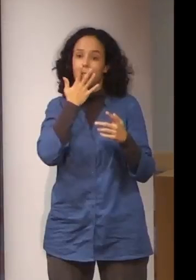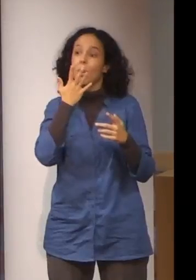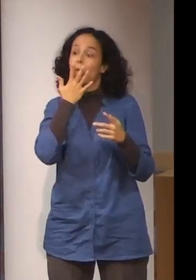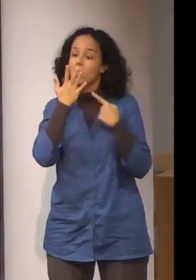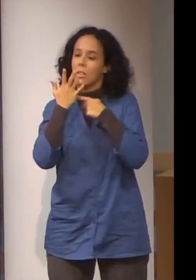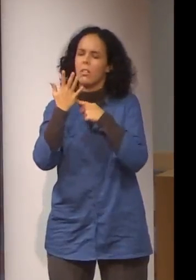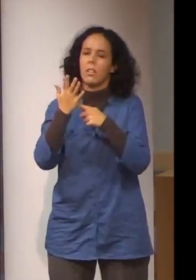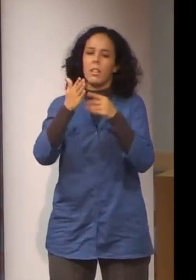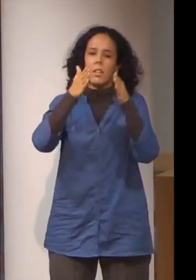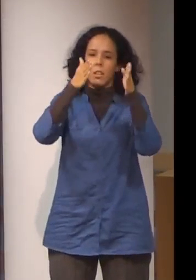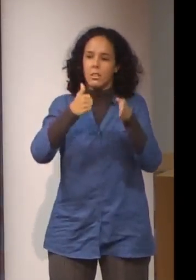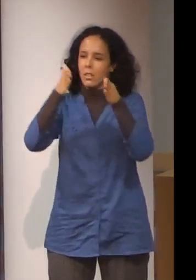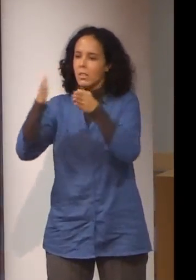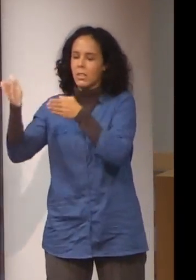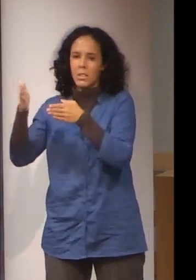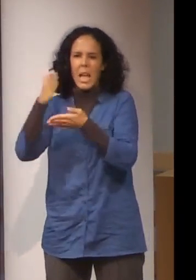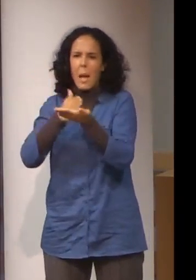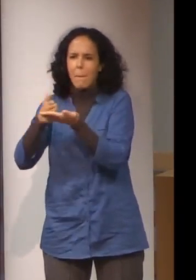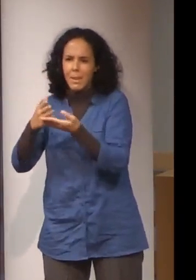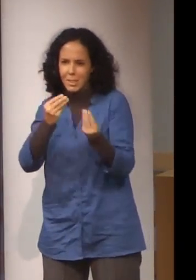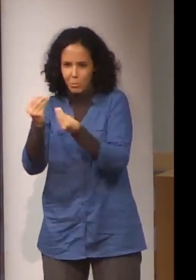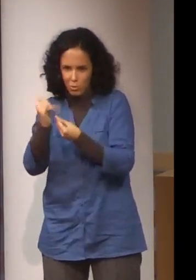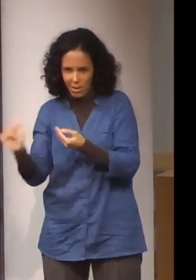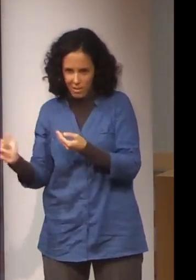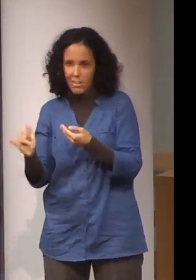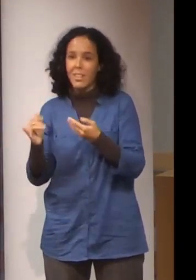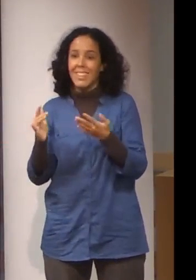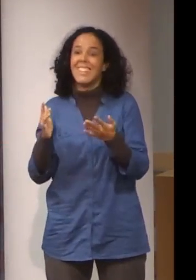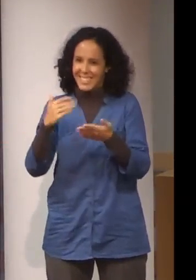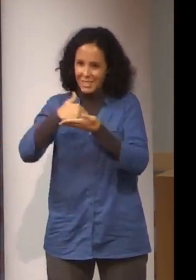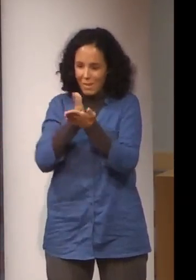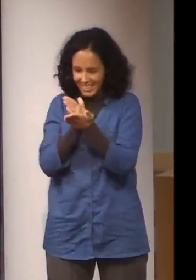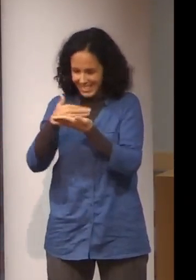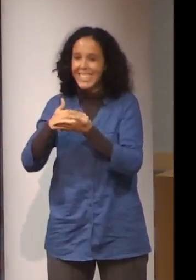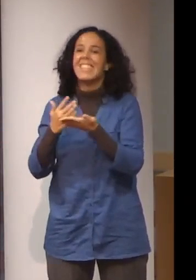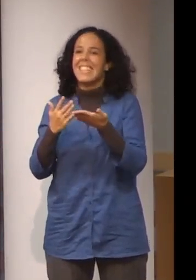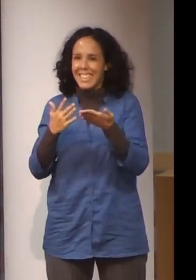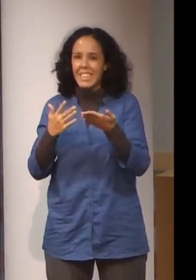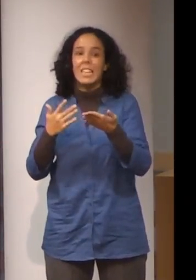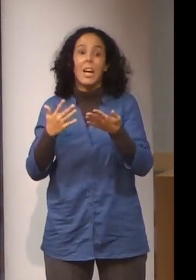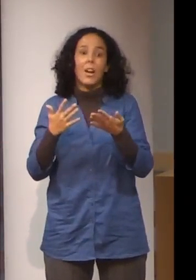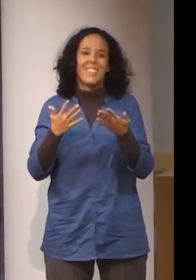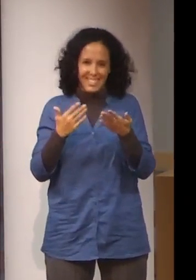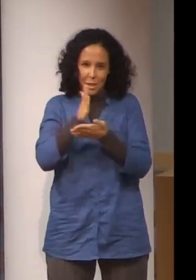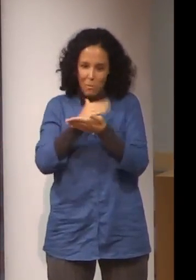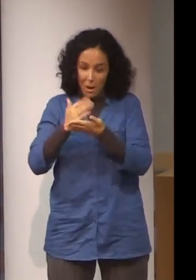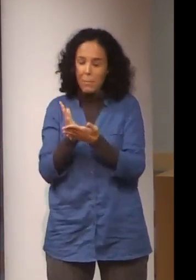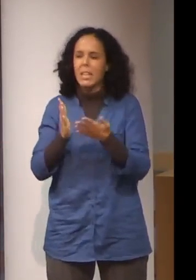Y hablaba un poco de las características que conforman un signo, los diferentes